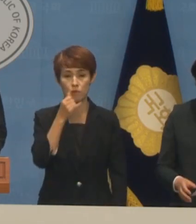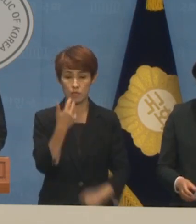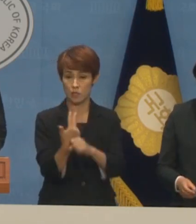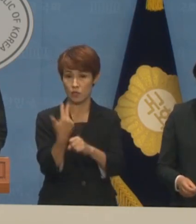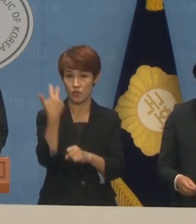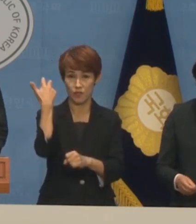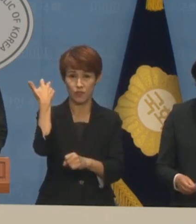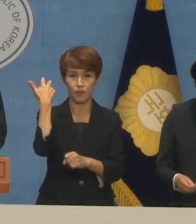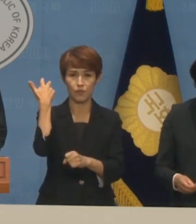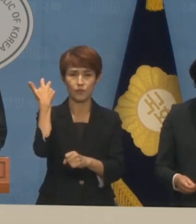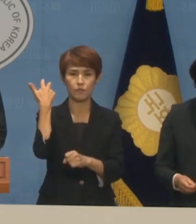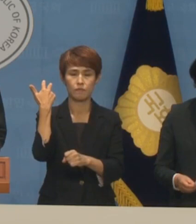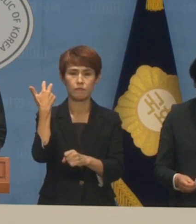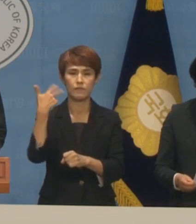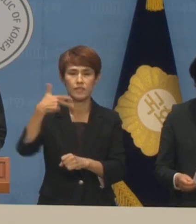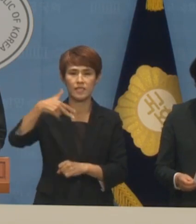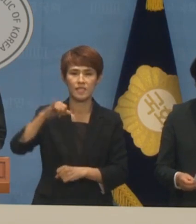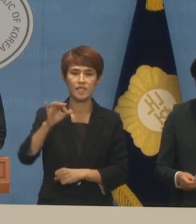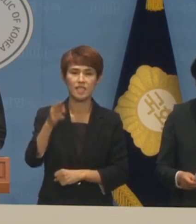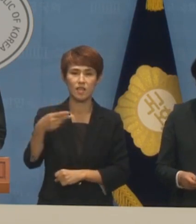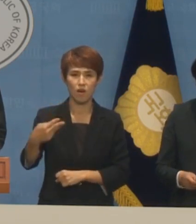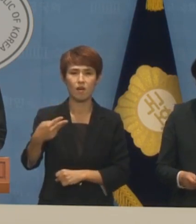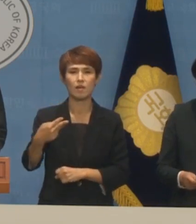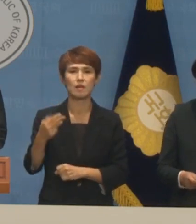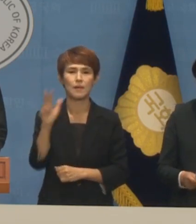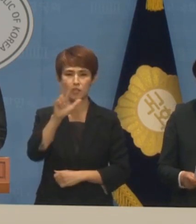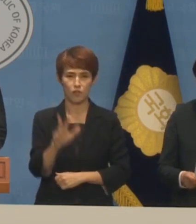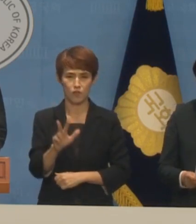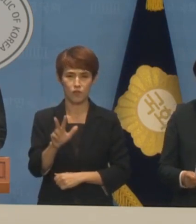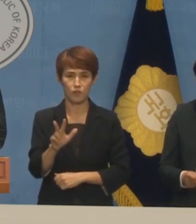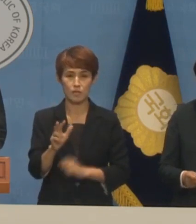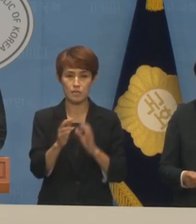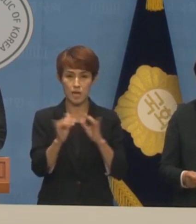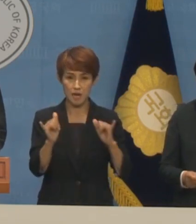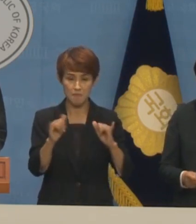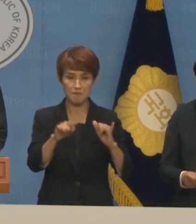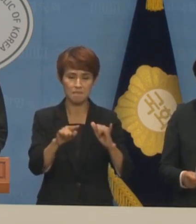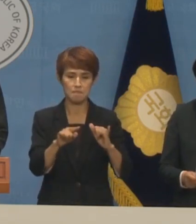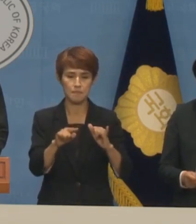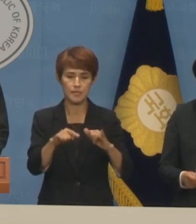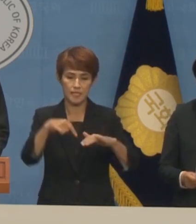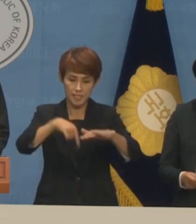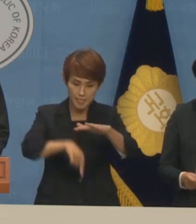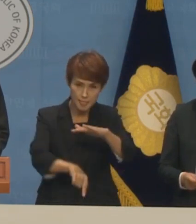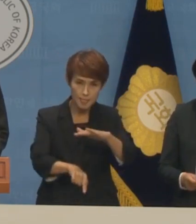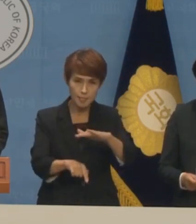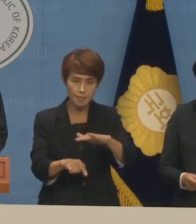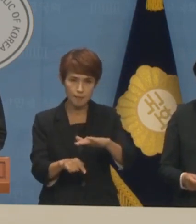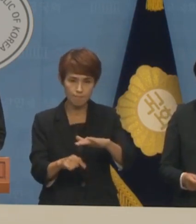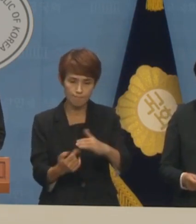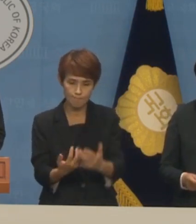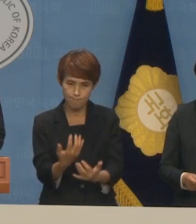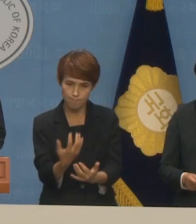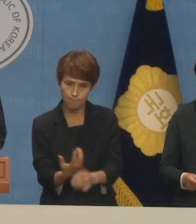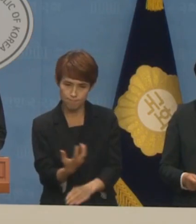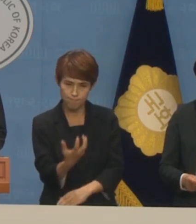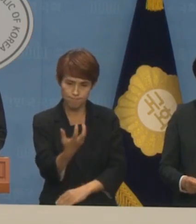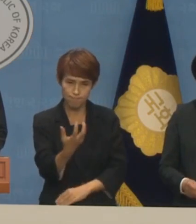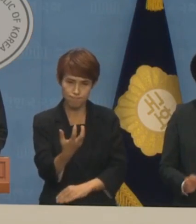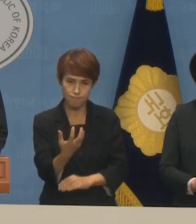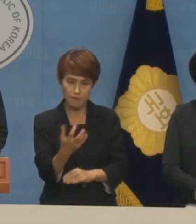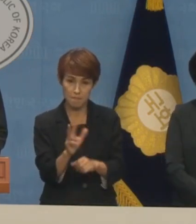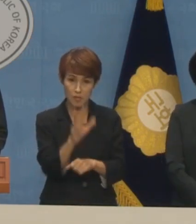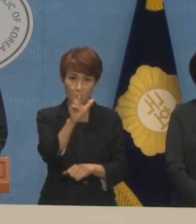포항에서 지열발전이라는 인간의 인위적인 활동에 의해 진도 5.4의 엄청난 지진이 일어났고